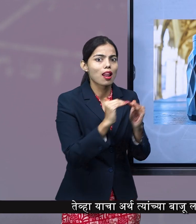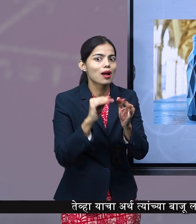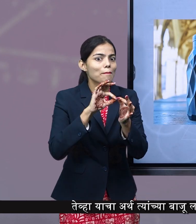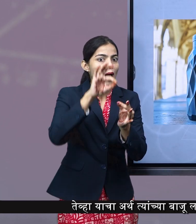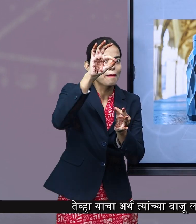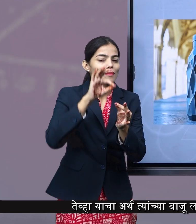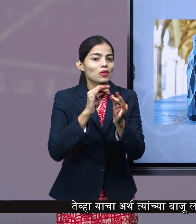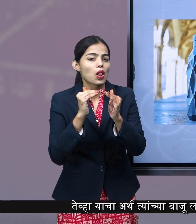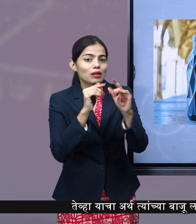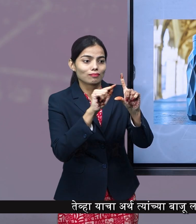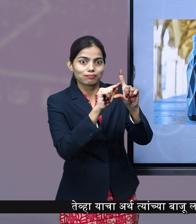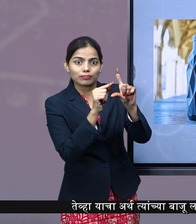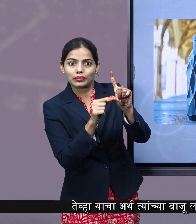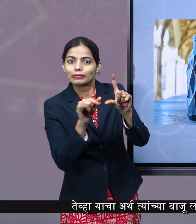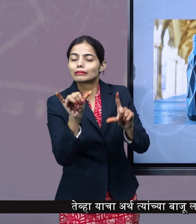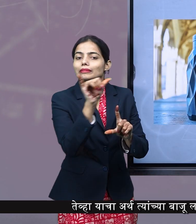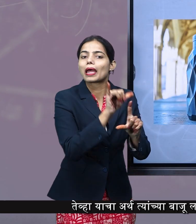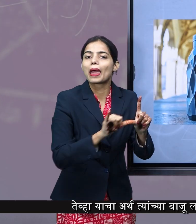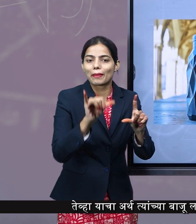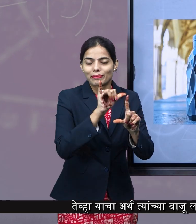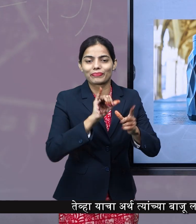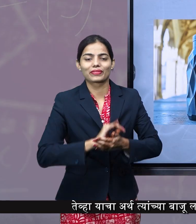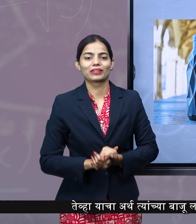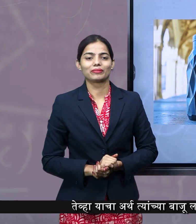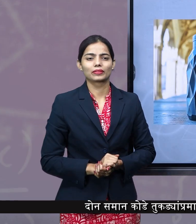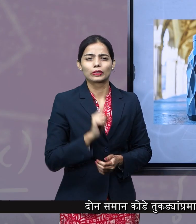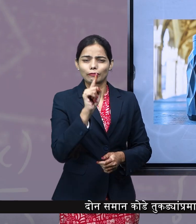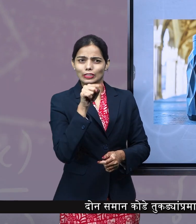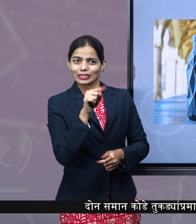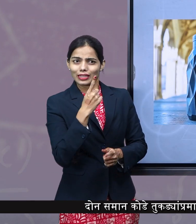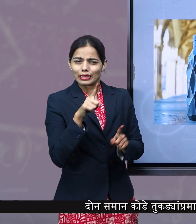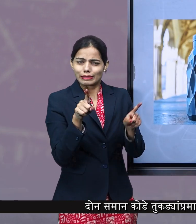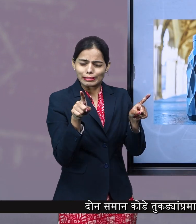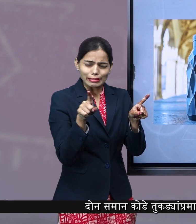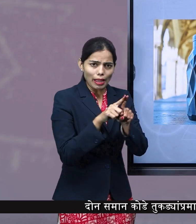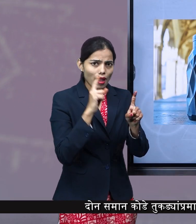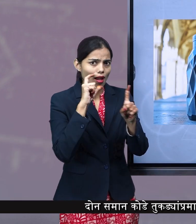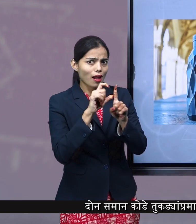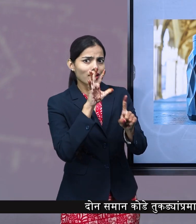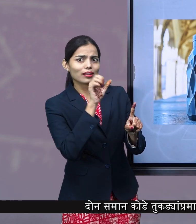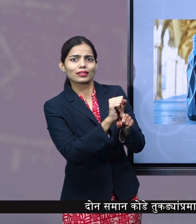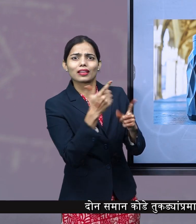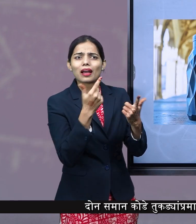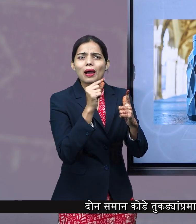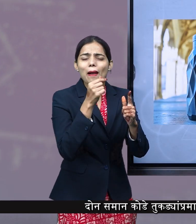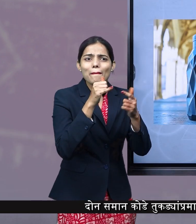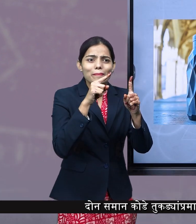आहेत आणि त्याचे कोन समान आहेत. दोन समान कोडे तुकड्यांप्रमाणे एकरूप